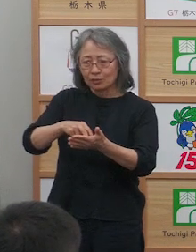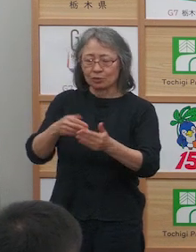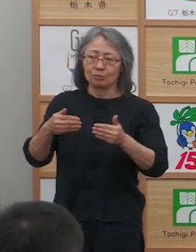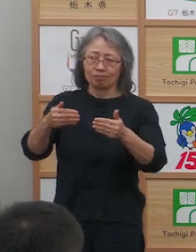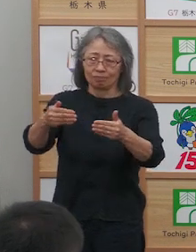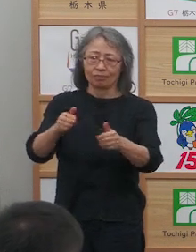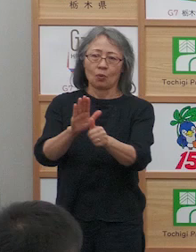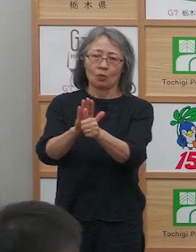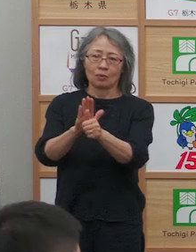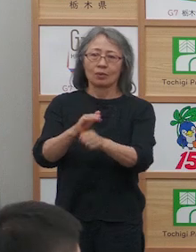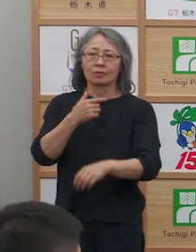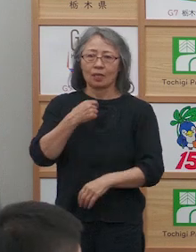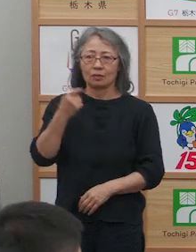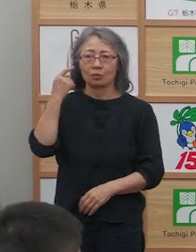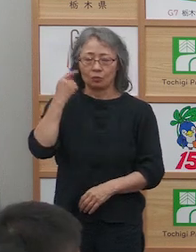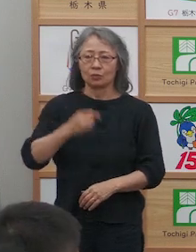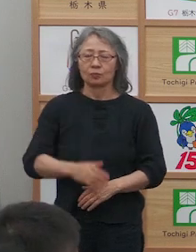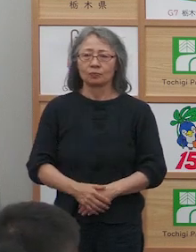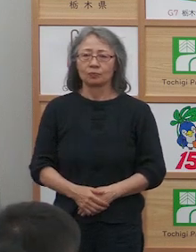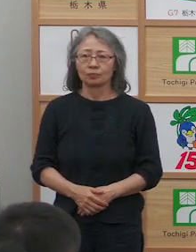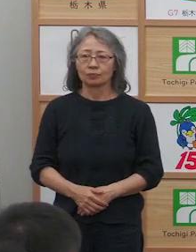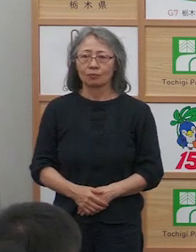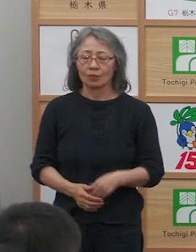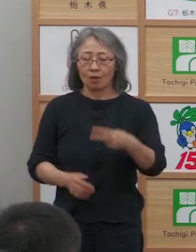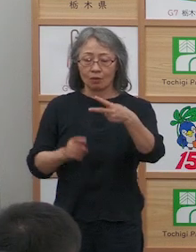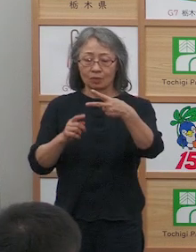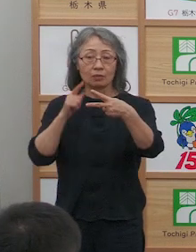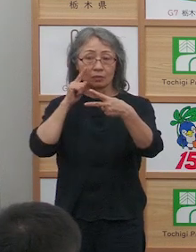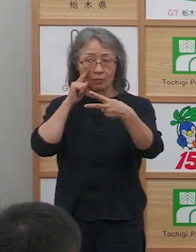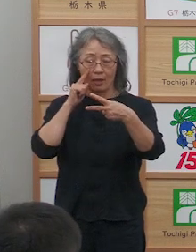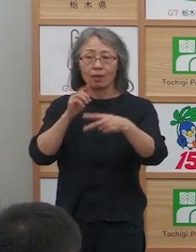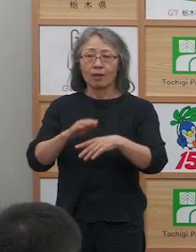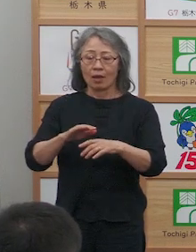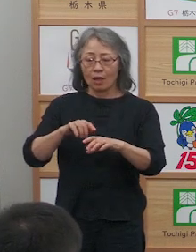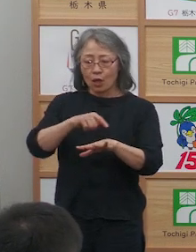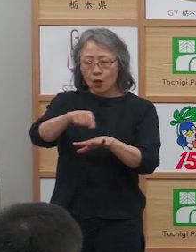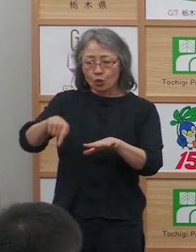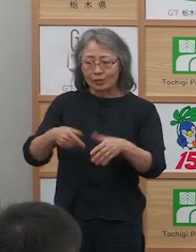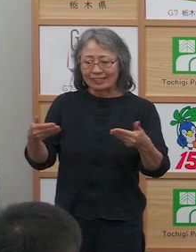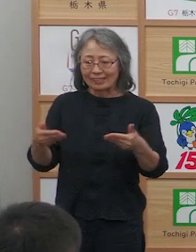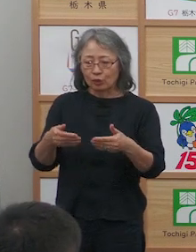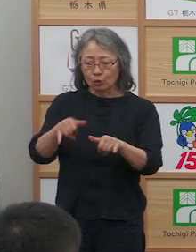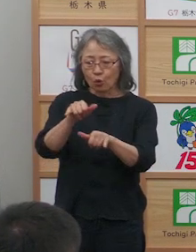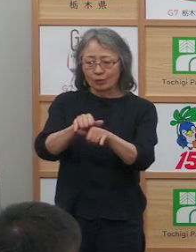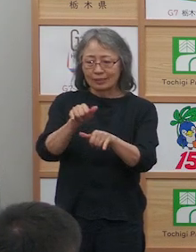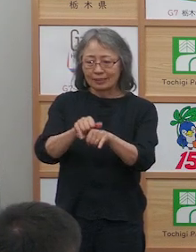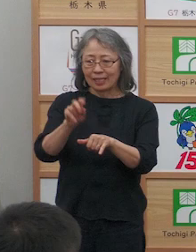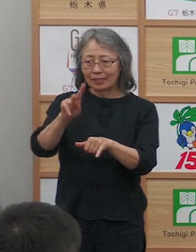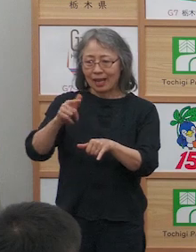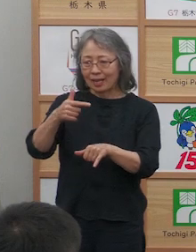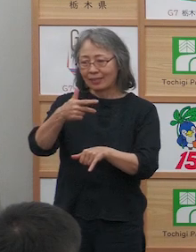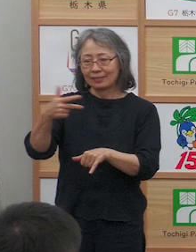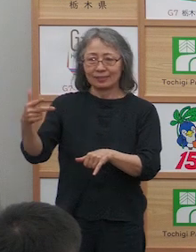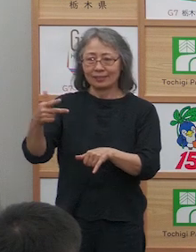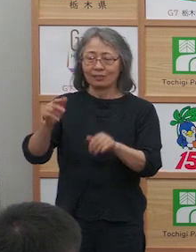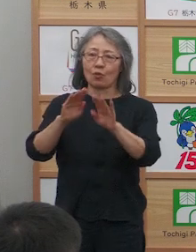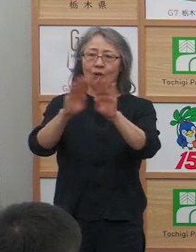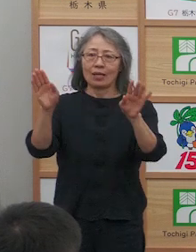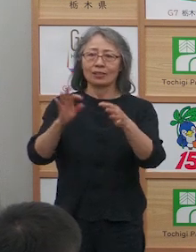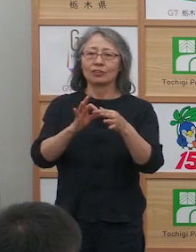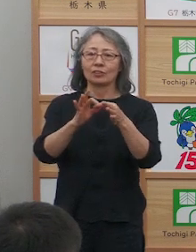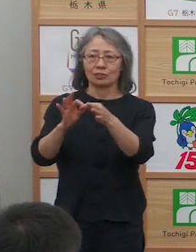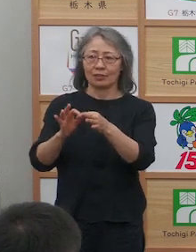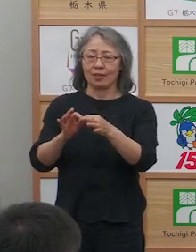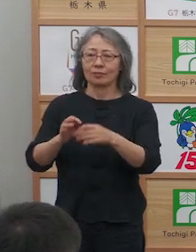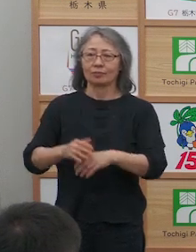努めてまいりたいと思います。2点目は栃木職業人材カレッジの開設について